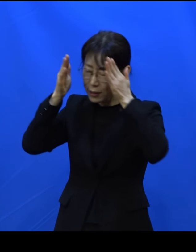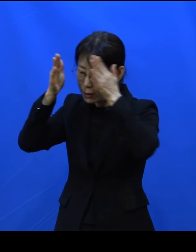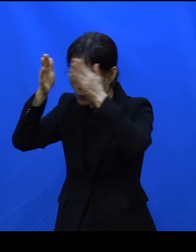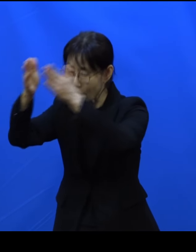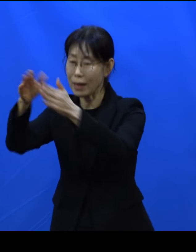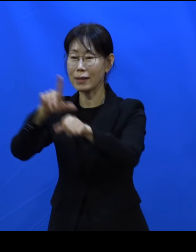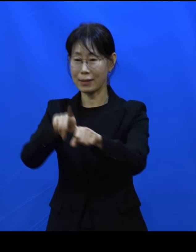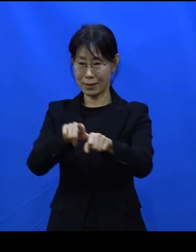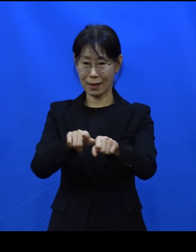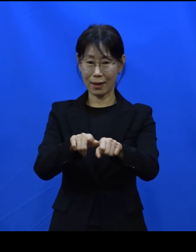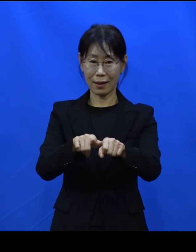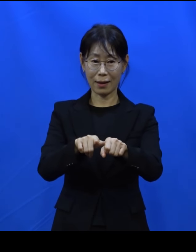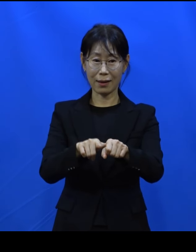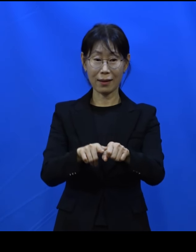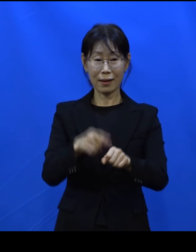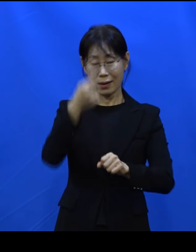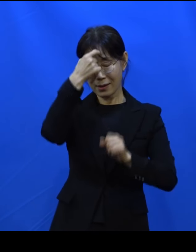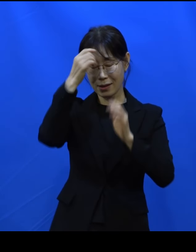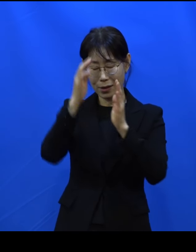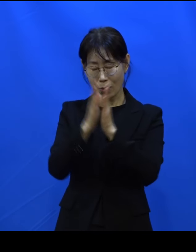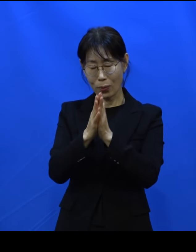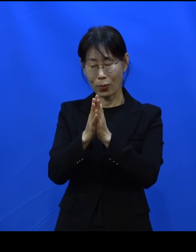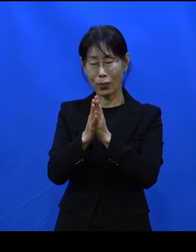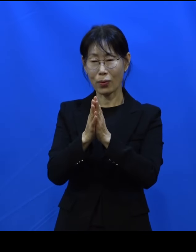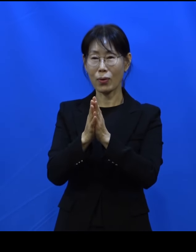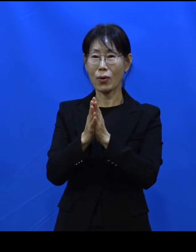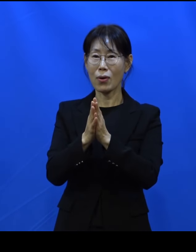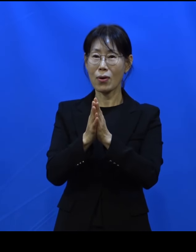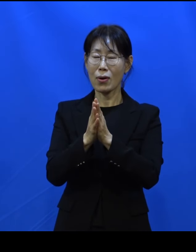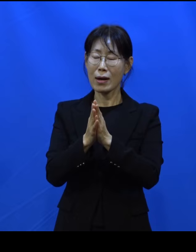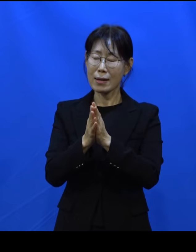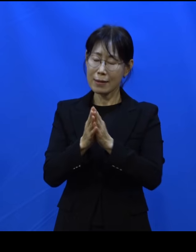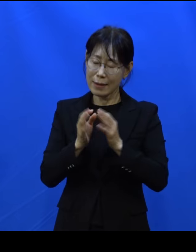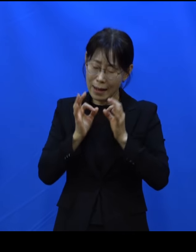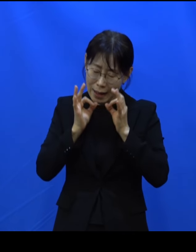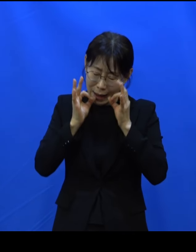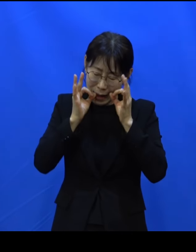그래서 기도가 깊어지면 한 번만 보입니다.